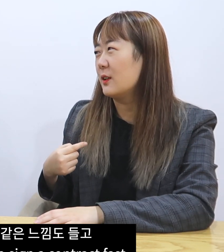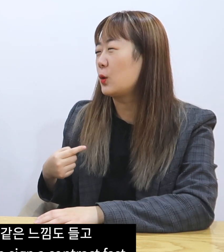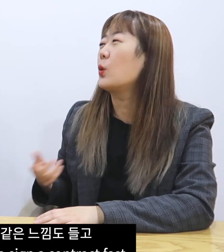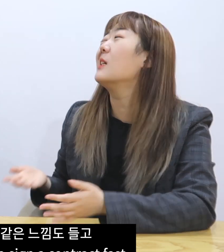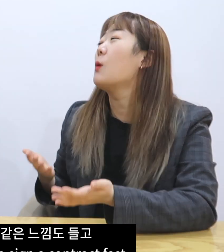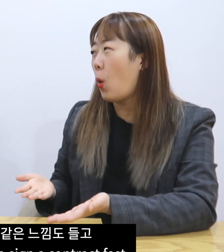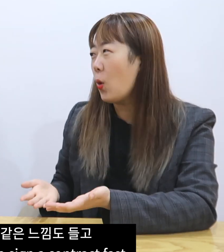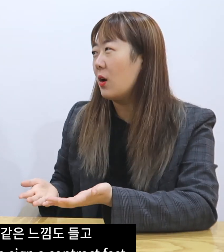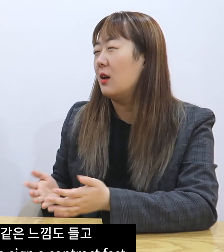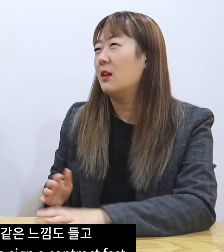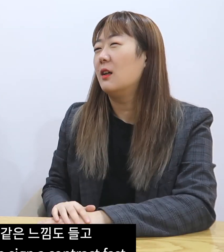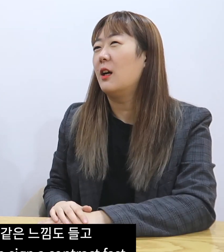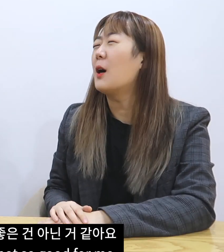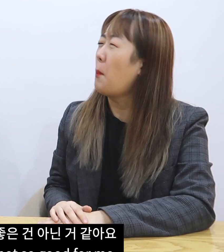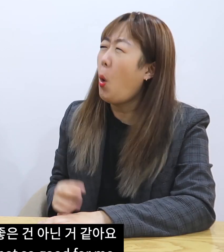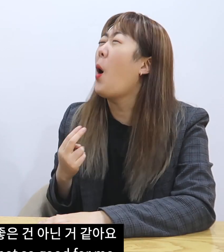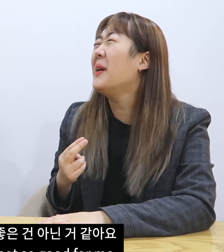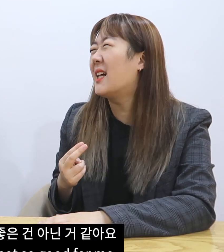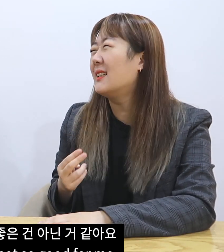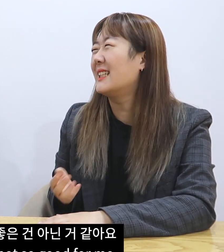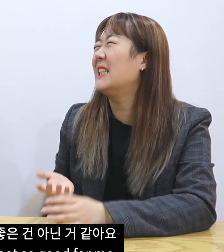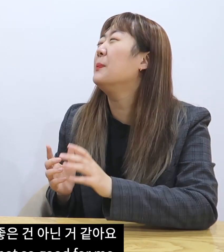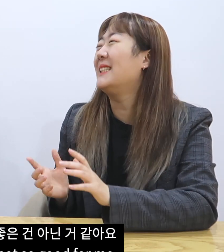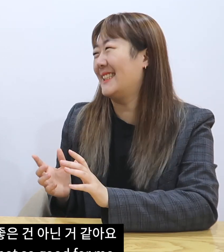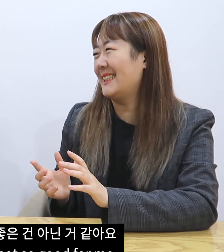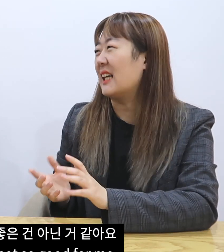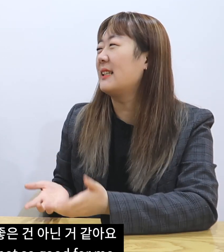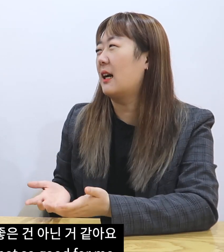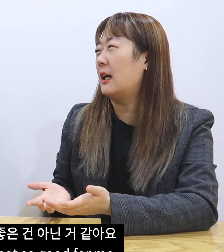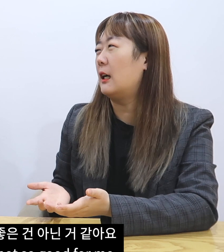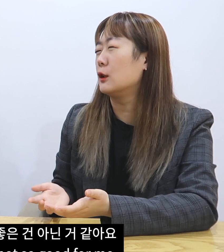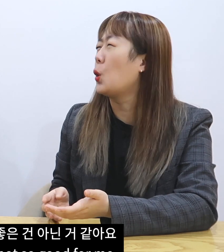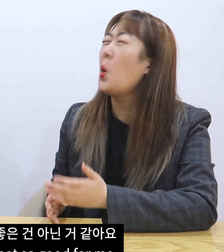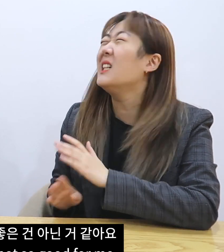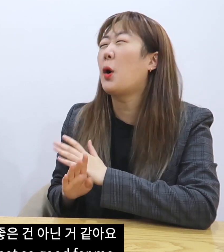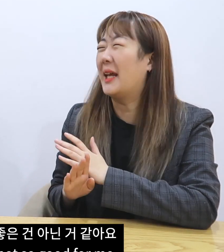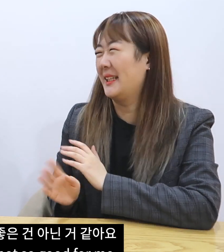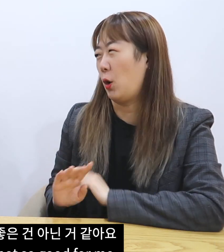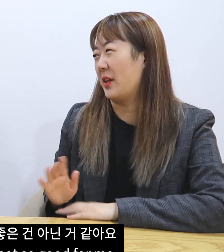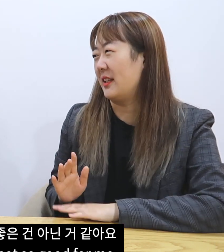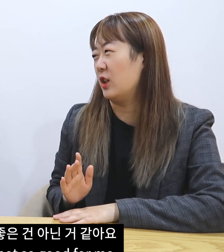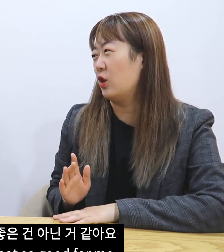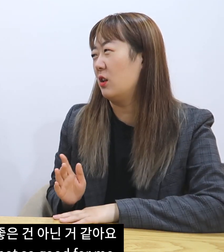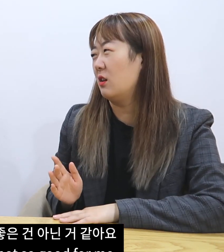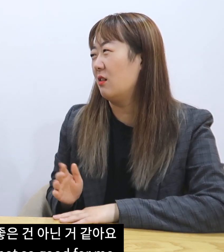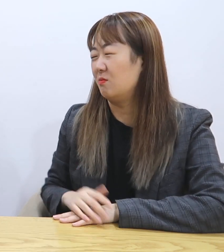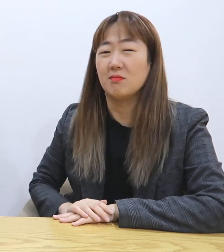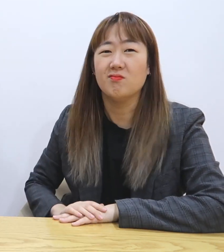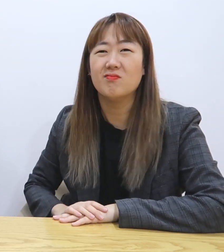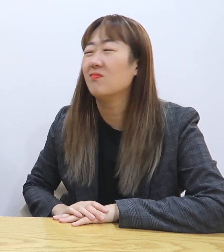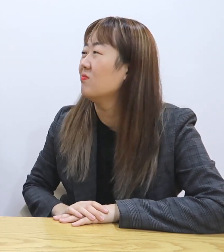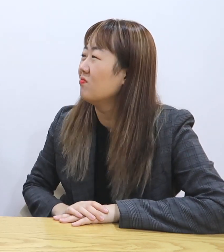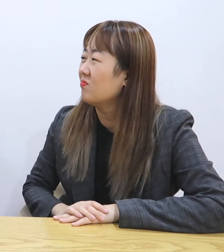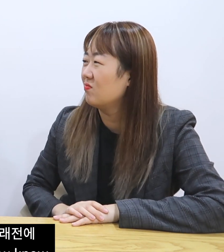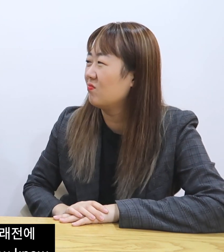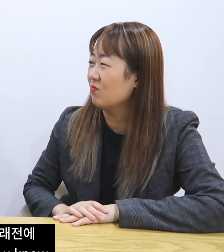또 들고 아까 보험이라는 그 이미지 자체가 좋은 거라는 것 같아요. 이게